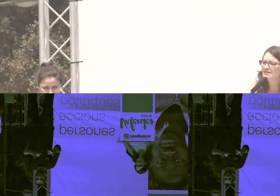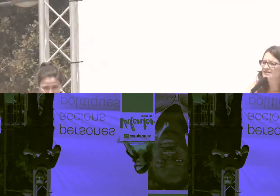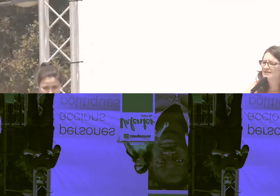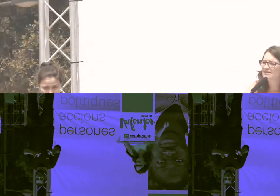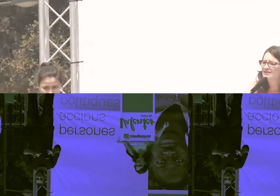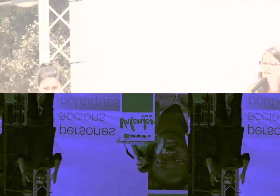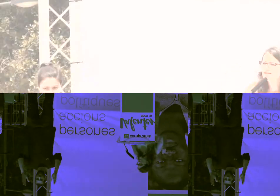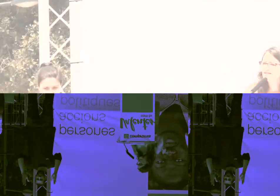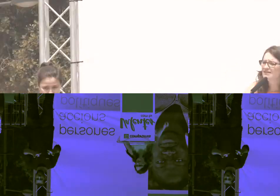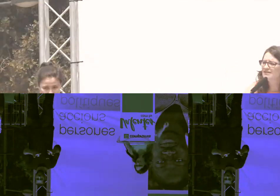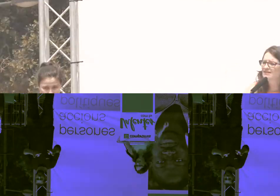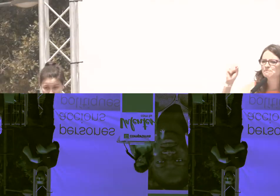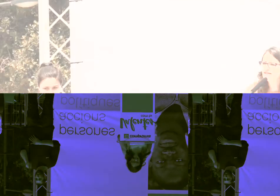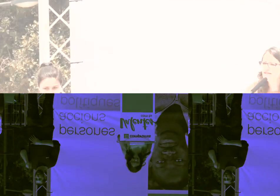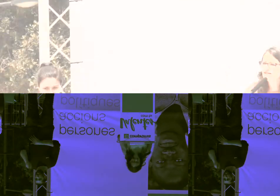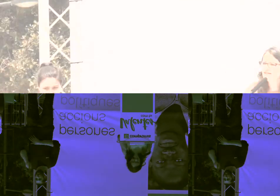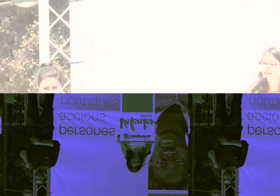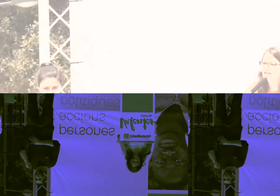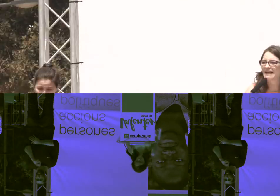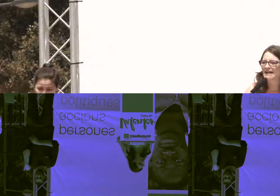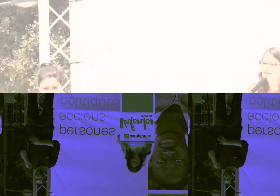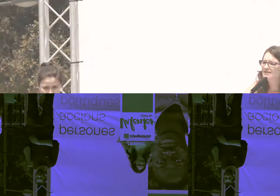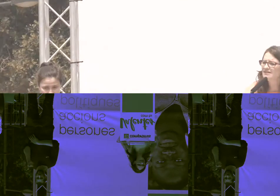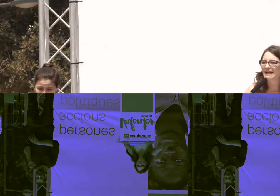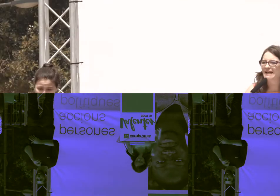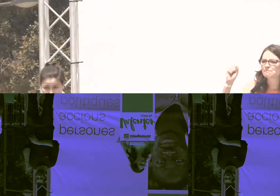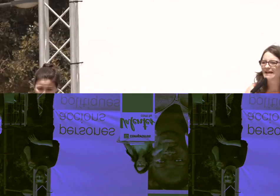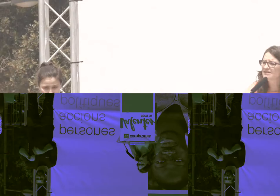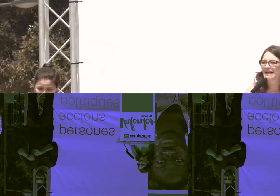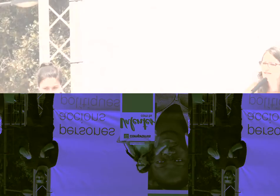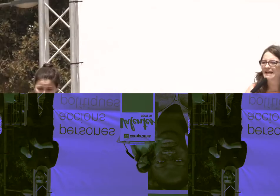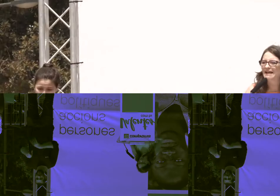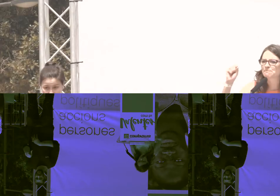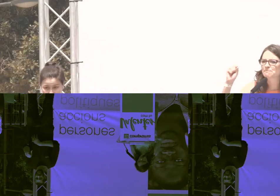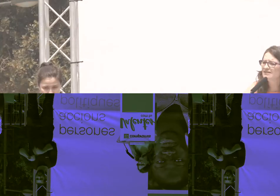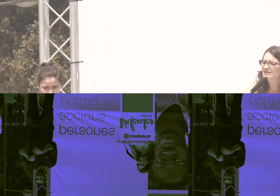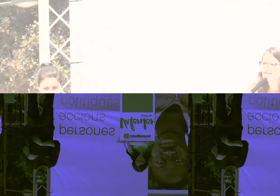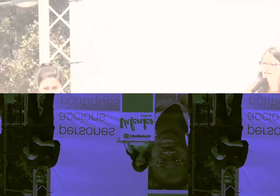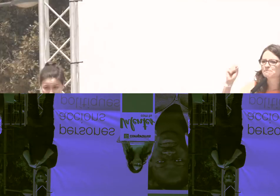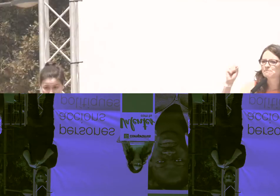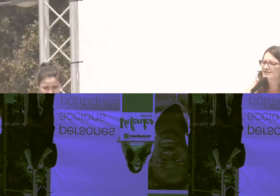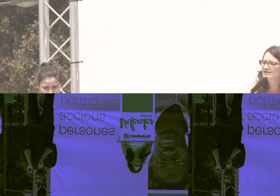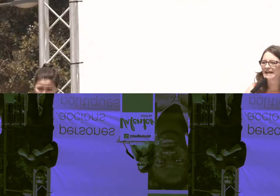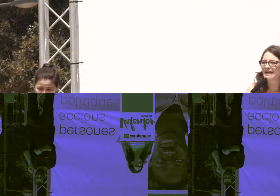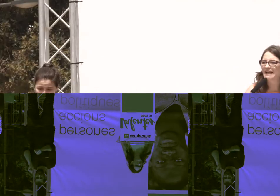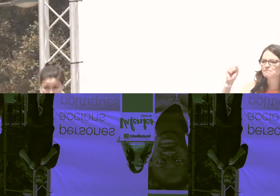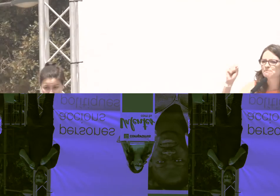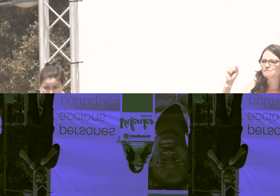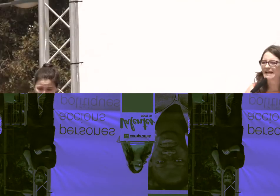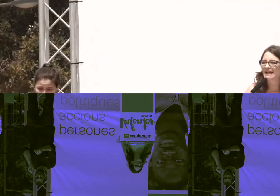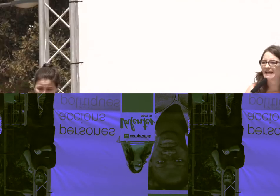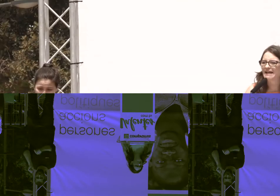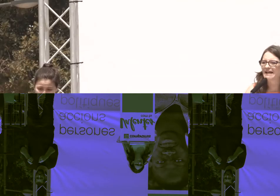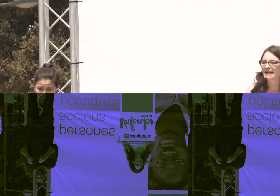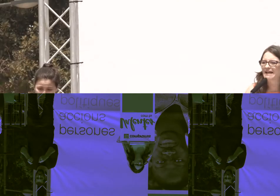En 2015, els residus eren font de contaminació al nostre país, i no només de contaminació